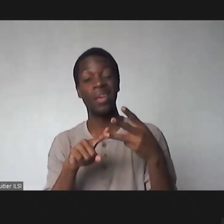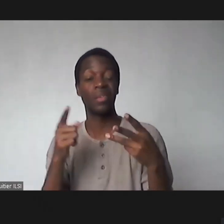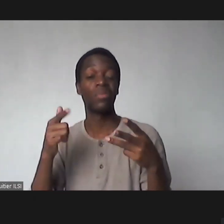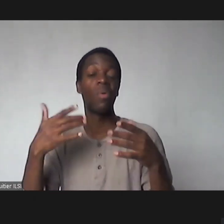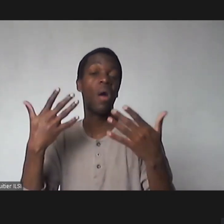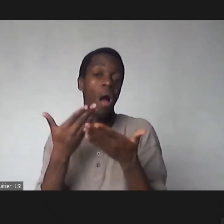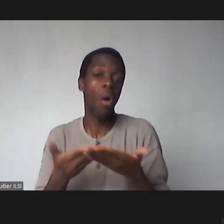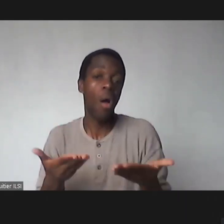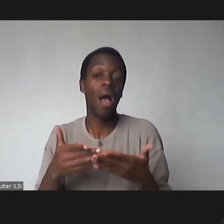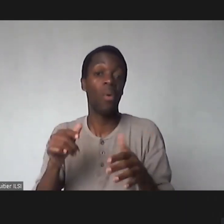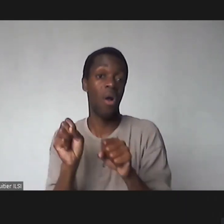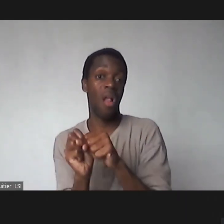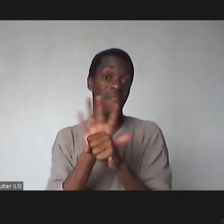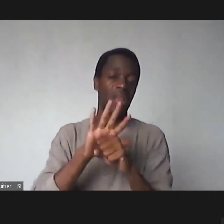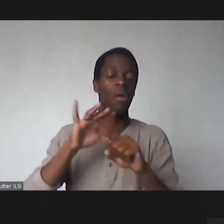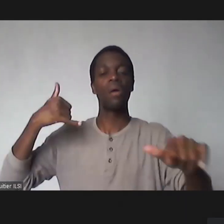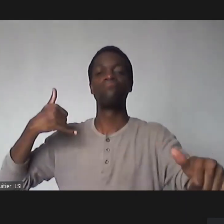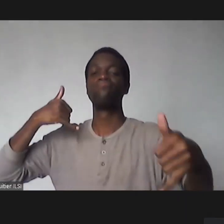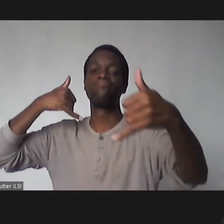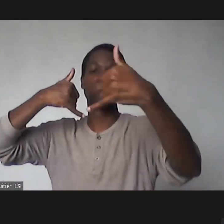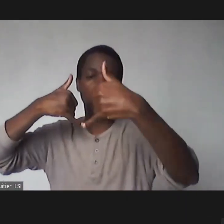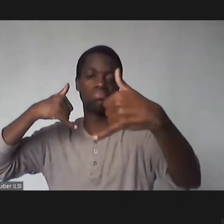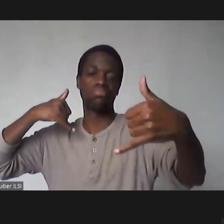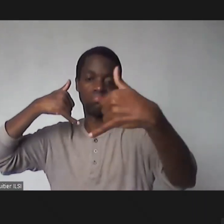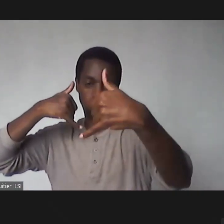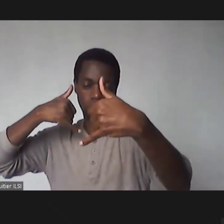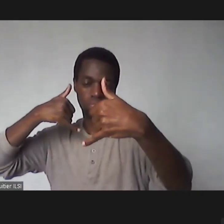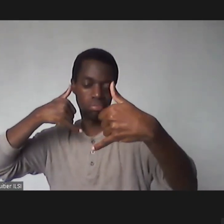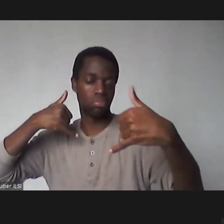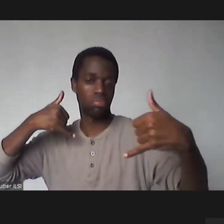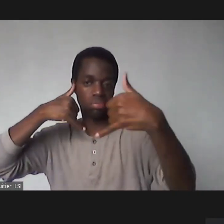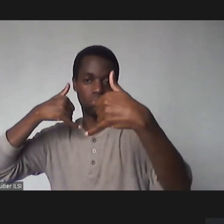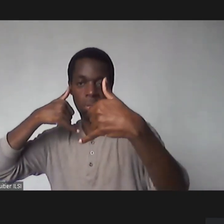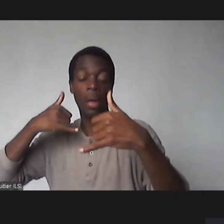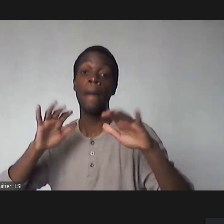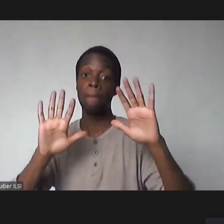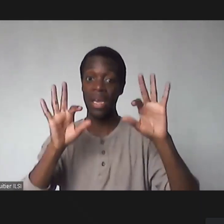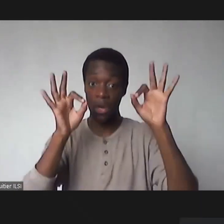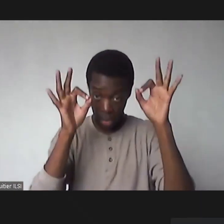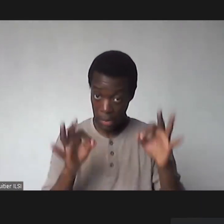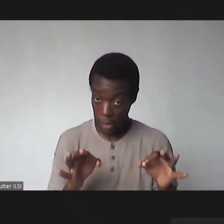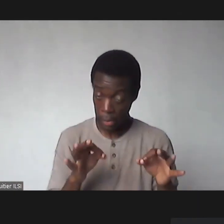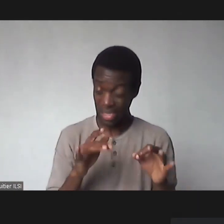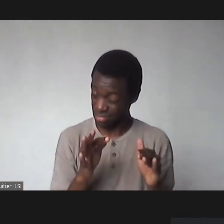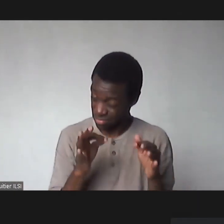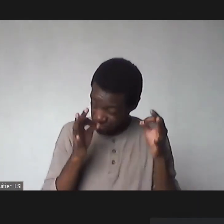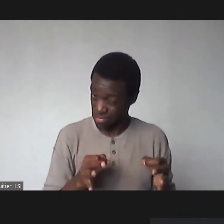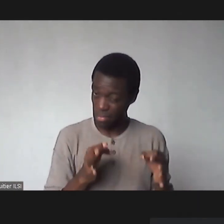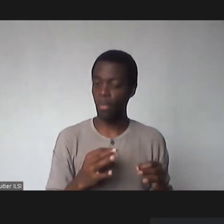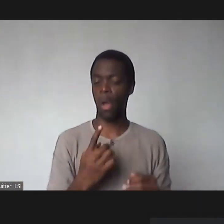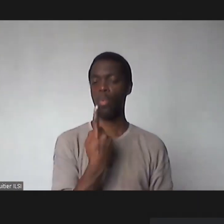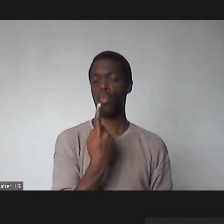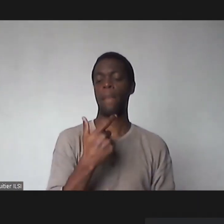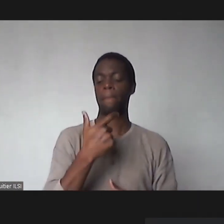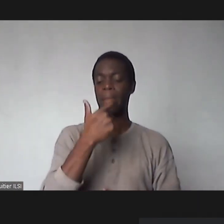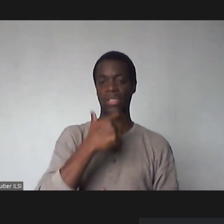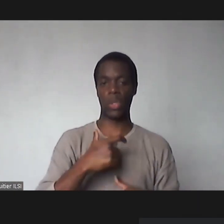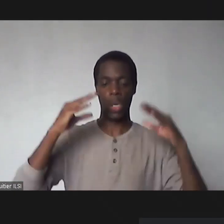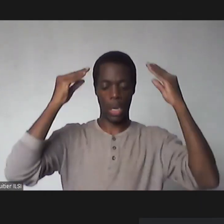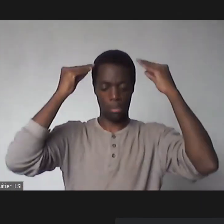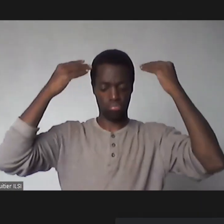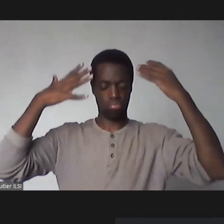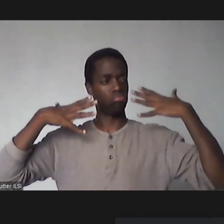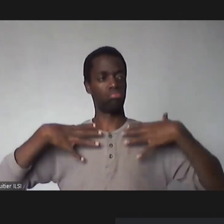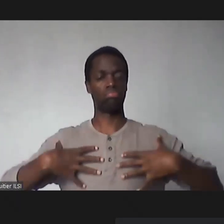teléfono también, pero el censo oficialmente tiene como coleta la persona, el investigador que va a